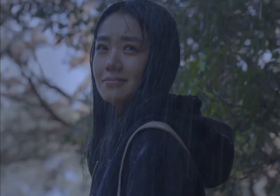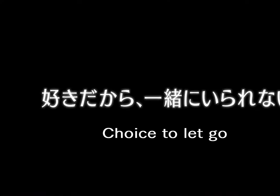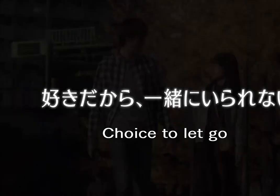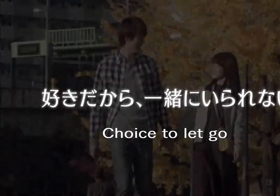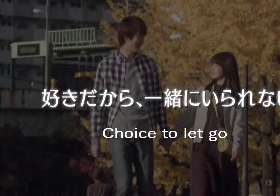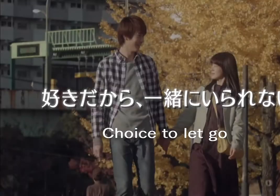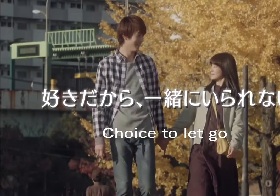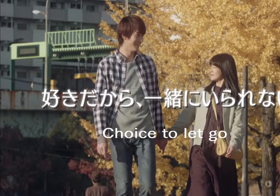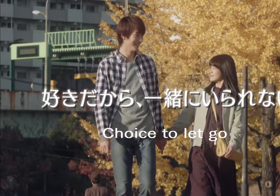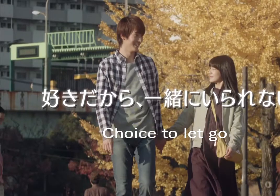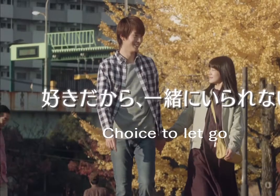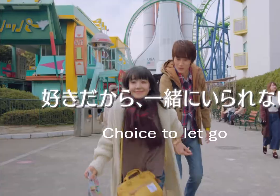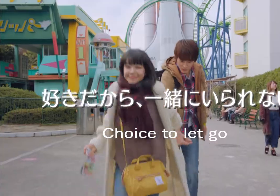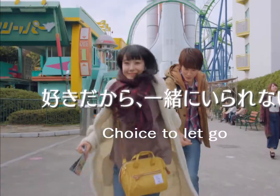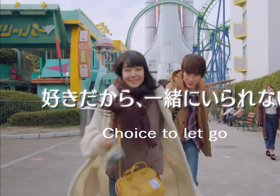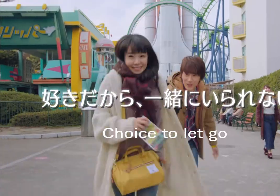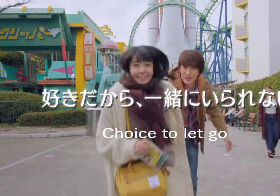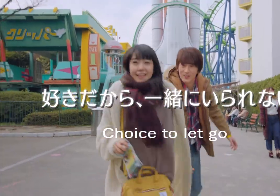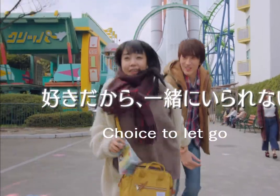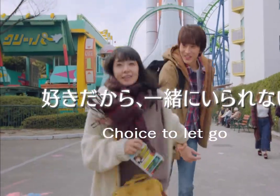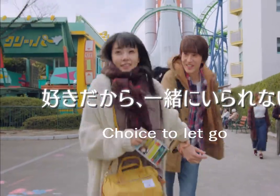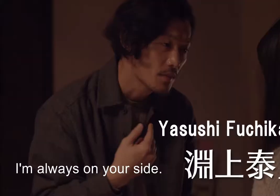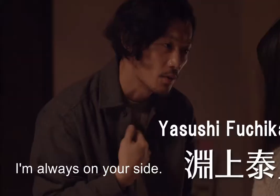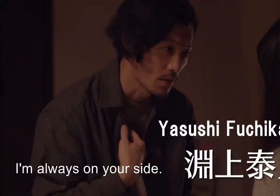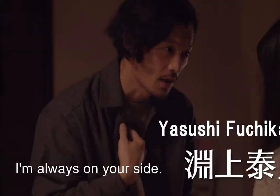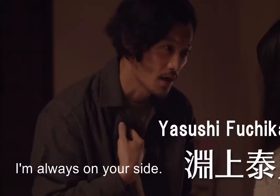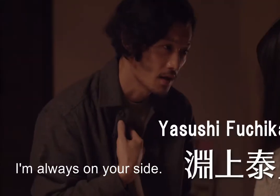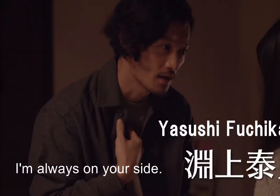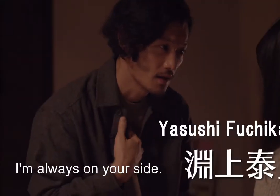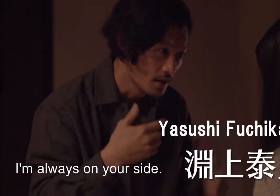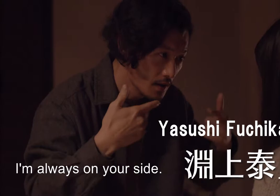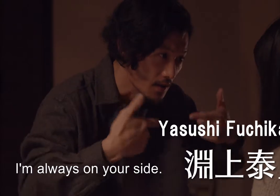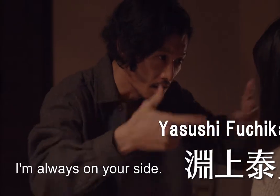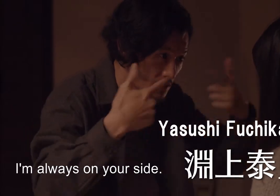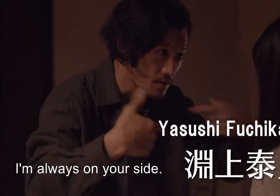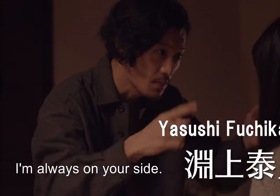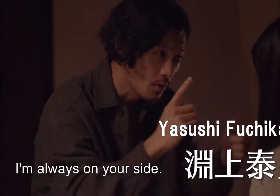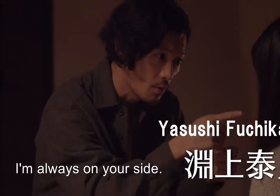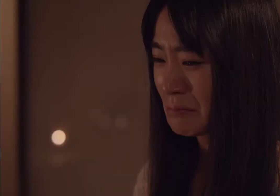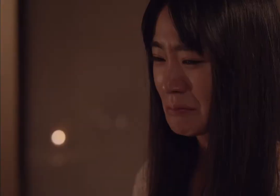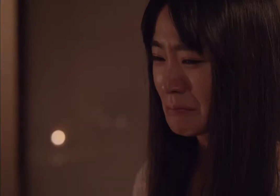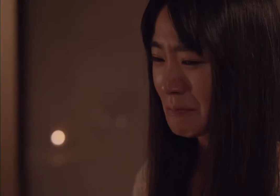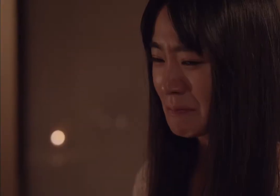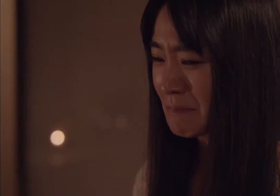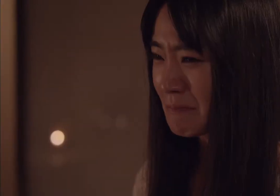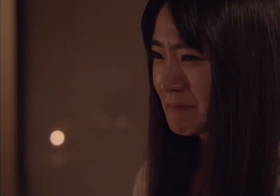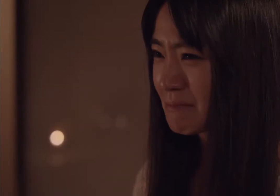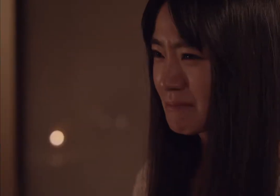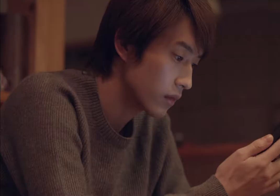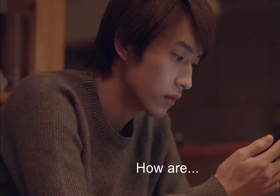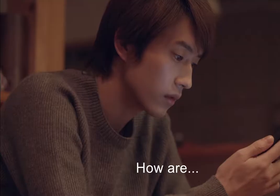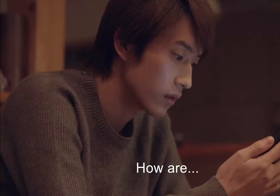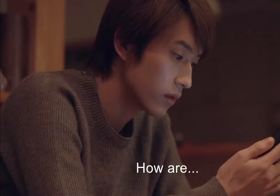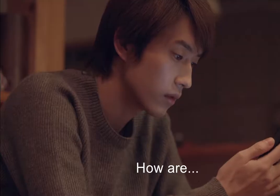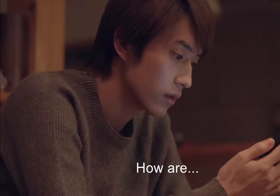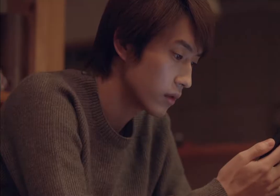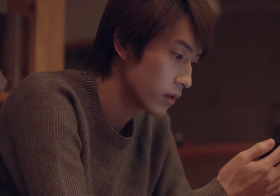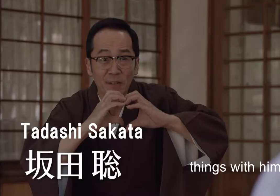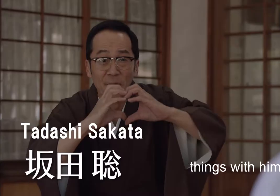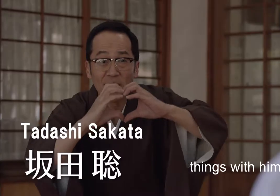好きだから一緒にいられない。 俺はいつでもお前の味方やけ。 彼とはうまくい